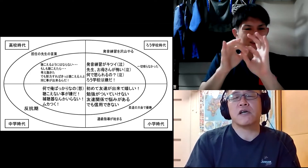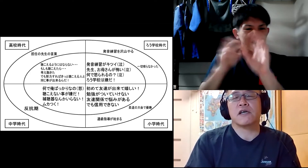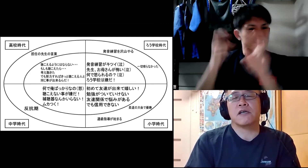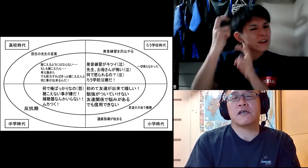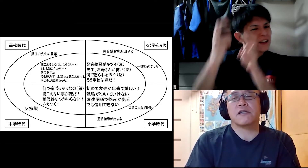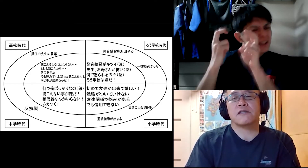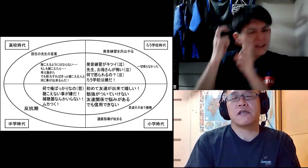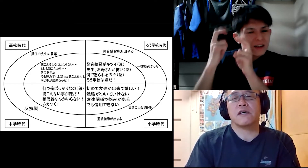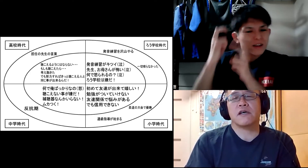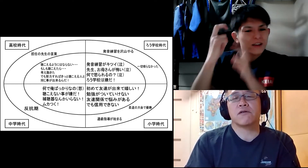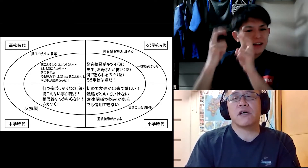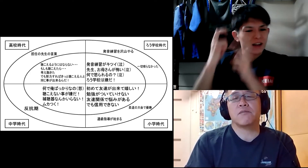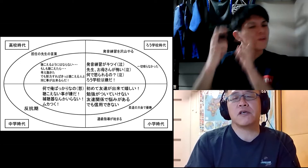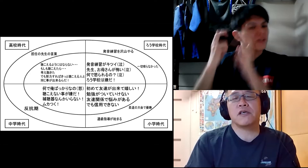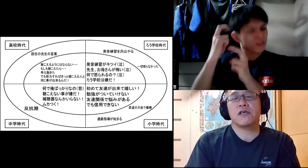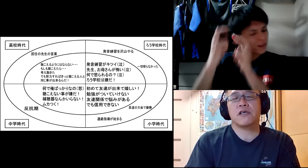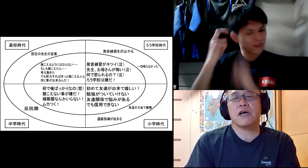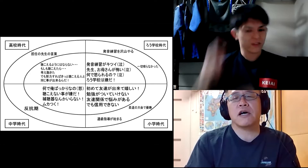友達関係ですね。